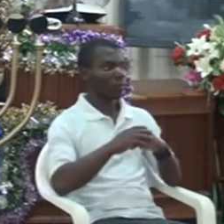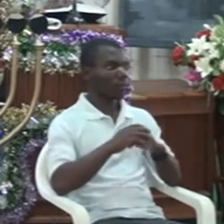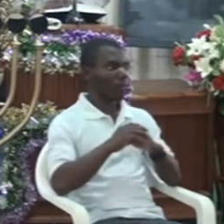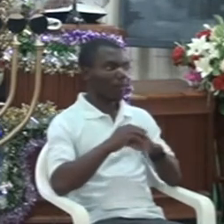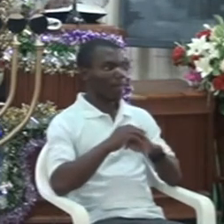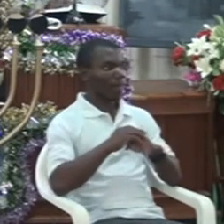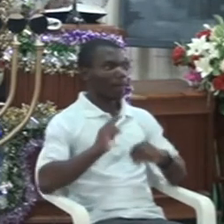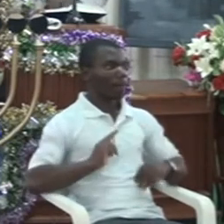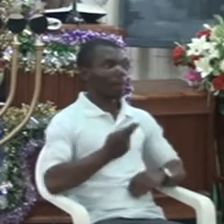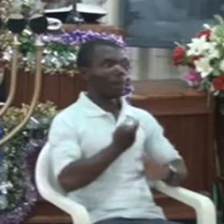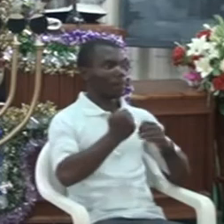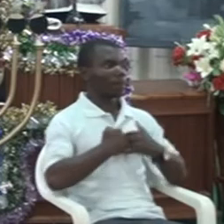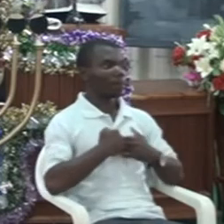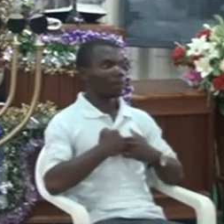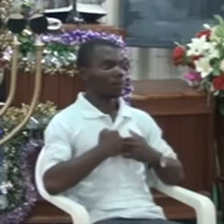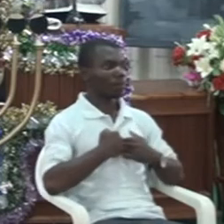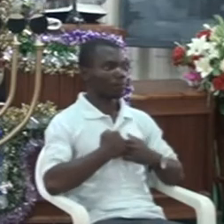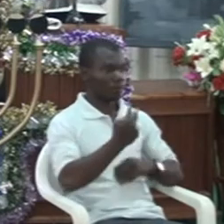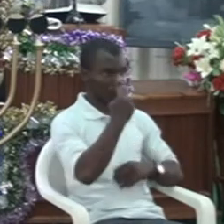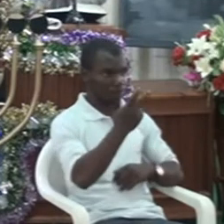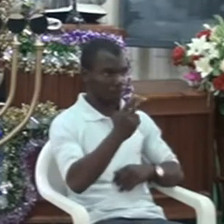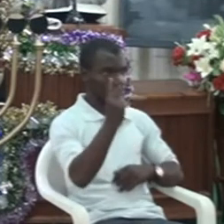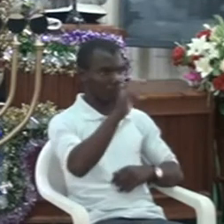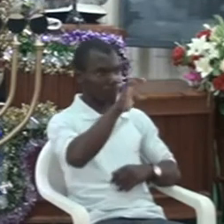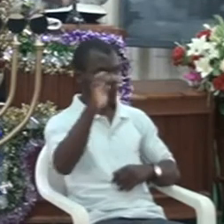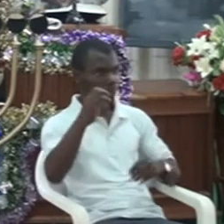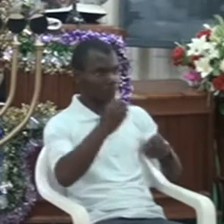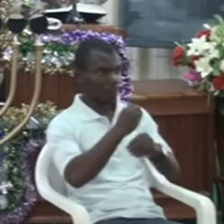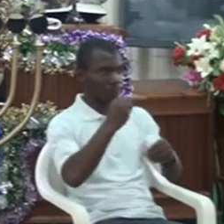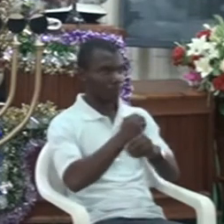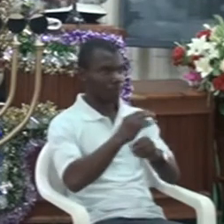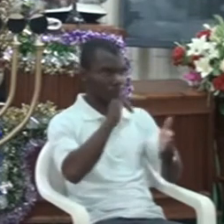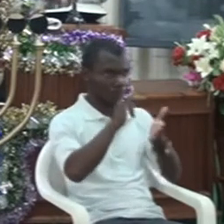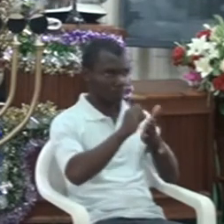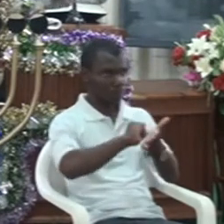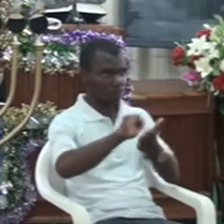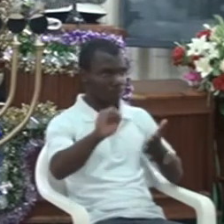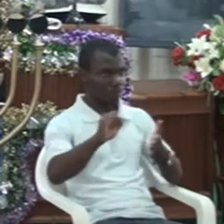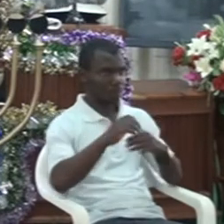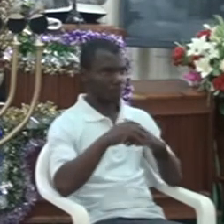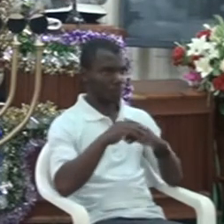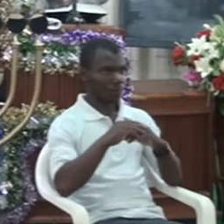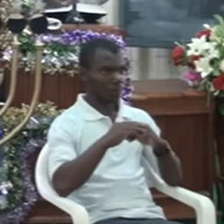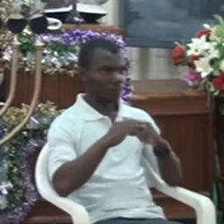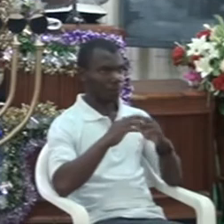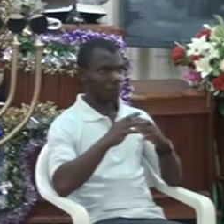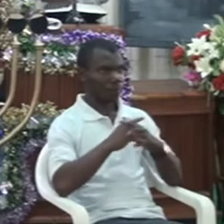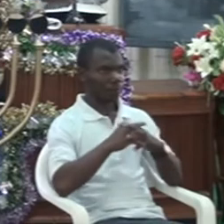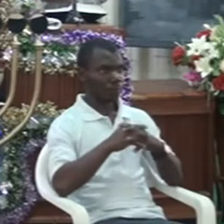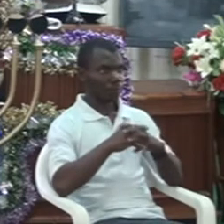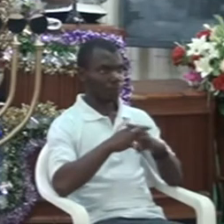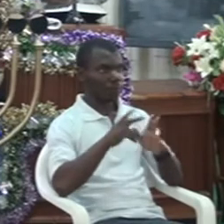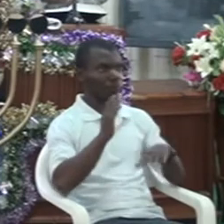Ah. Tuliona kazi ya pili. Nous avons vu la deuxième œuvre. Ni utakaso. C'est la sanctification.